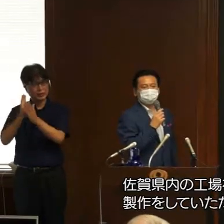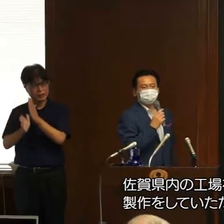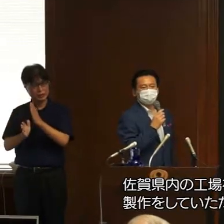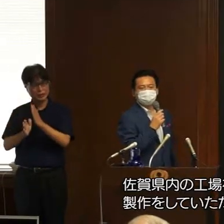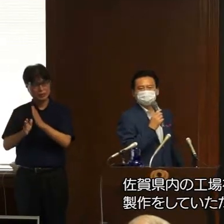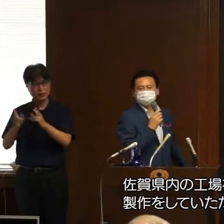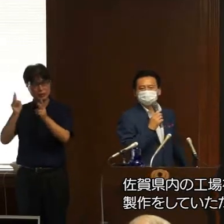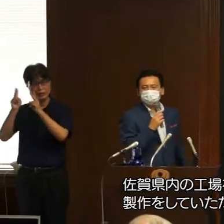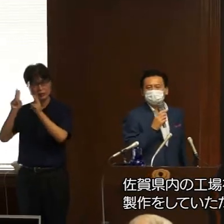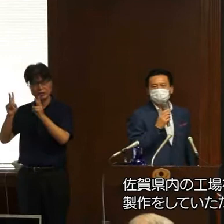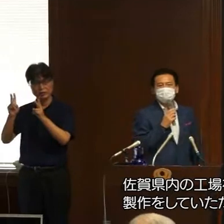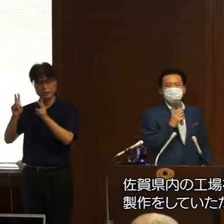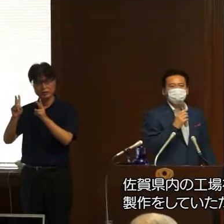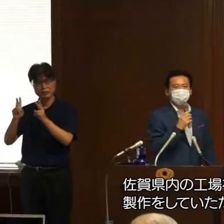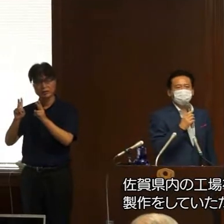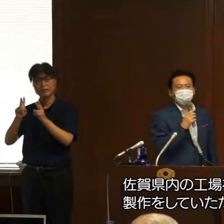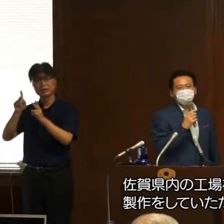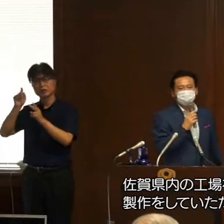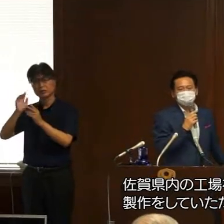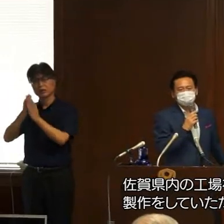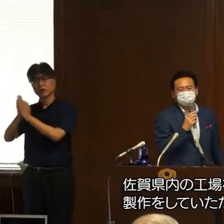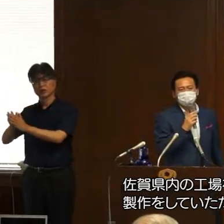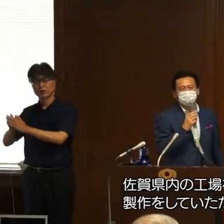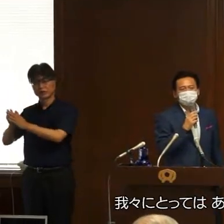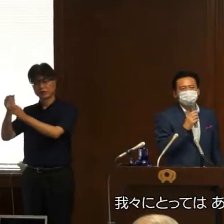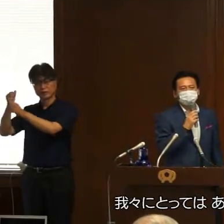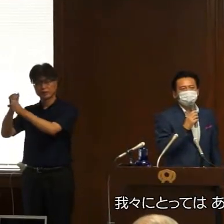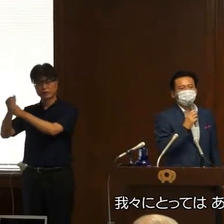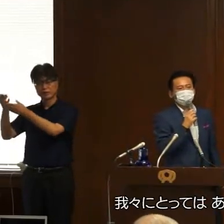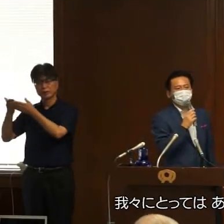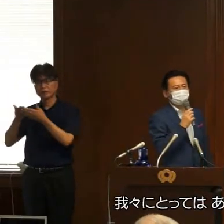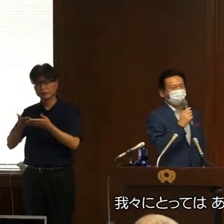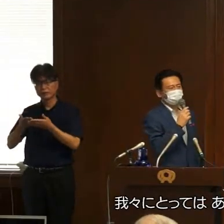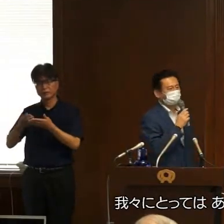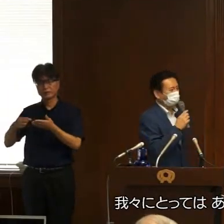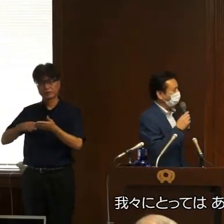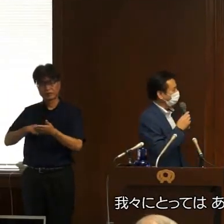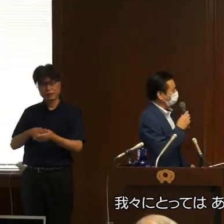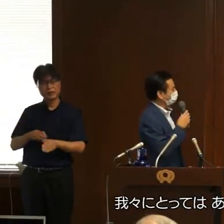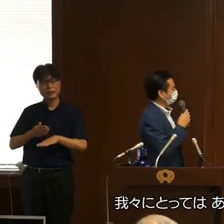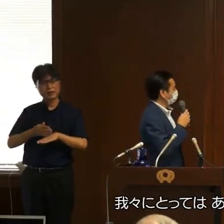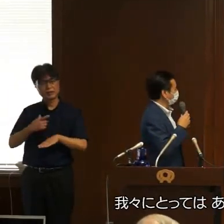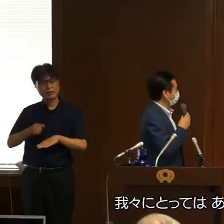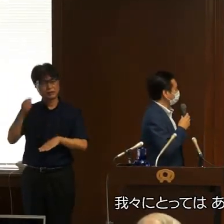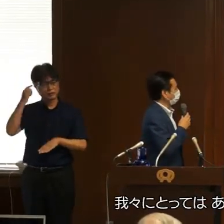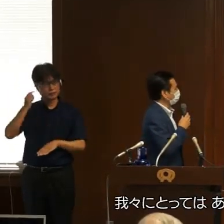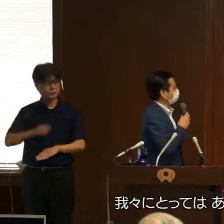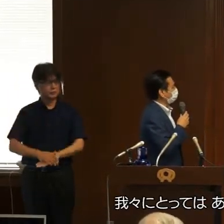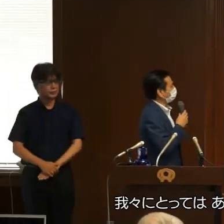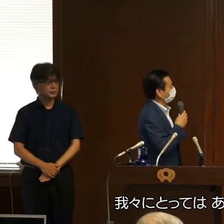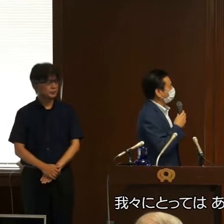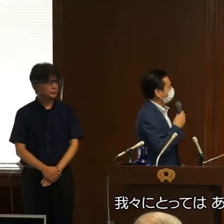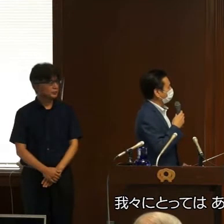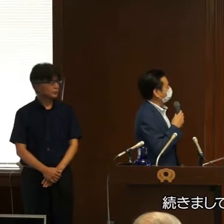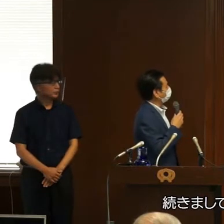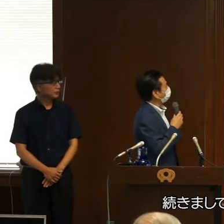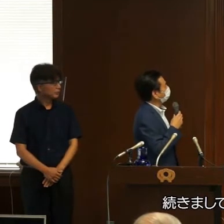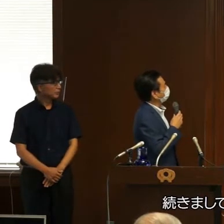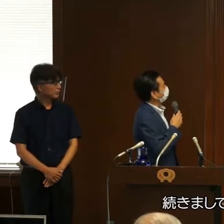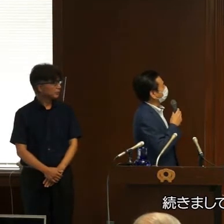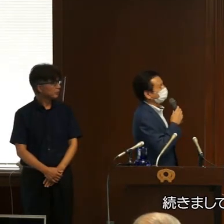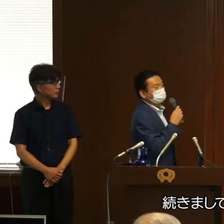企業を使って工場を使って、製作もしていただいているということも我々にとってありがたいことであります。は